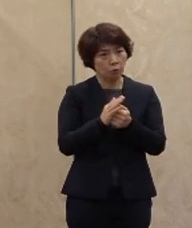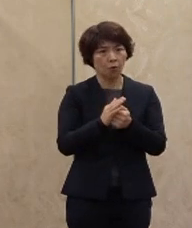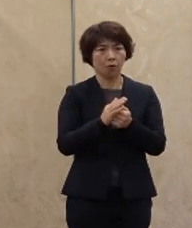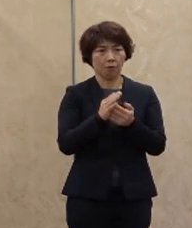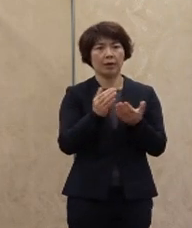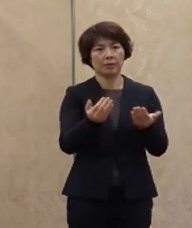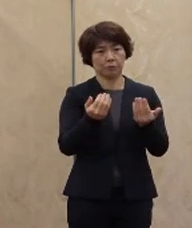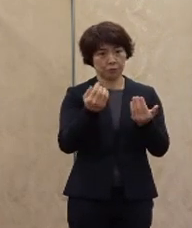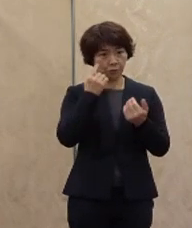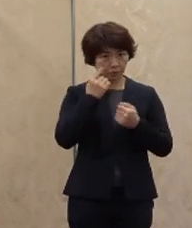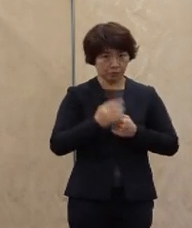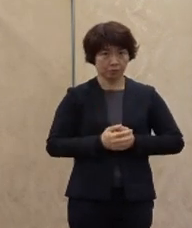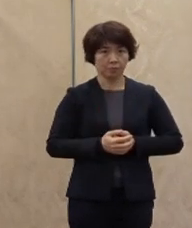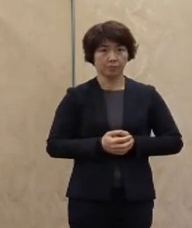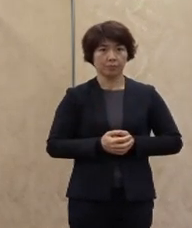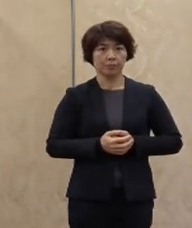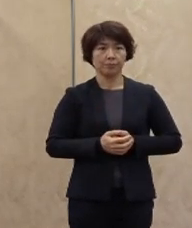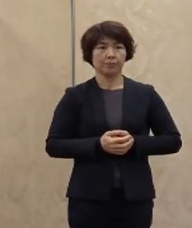として。